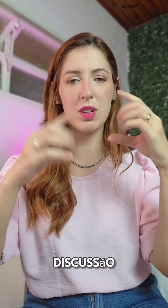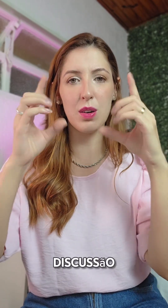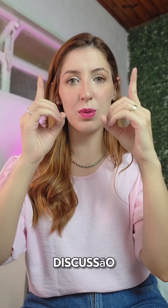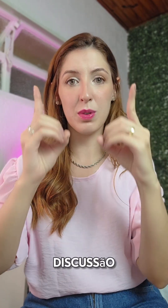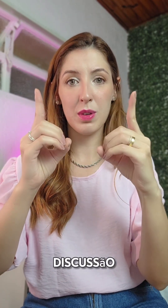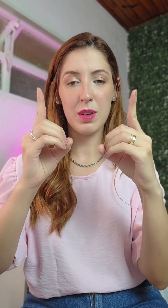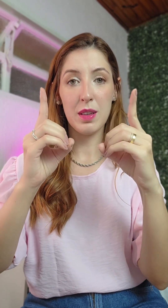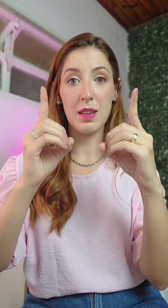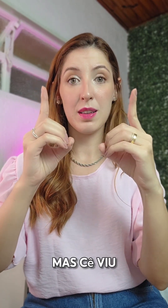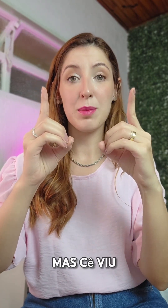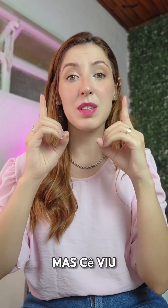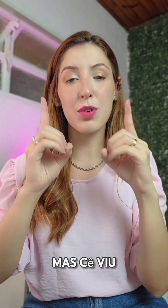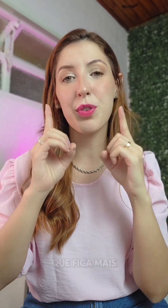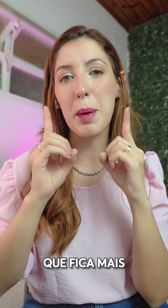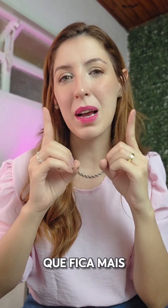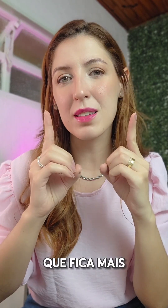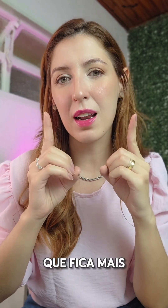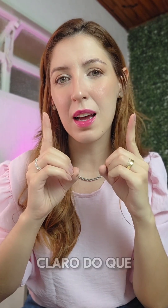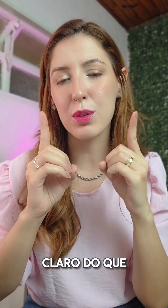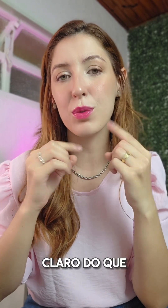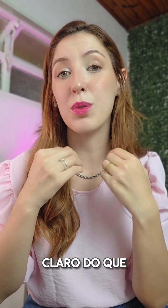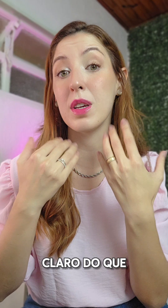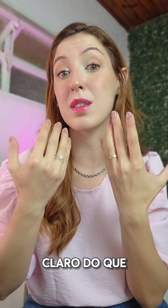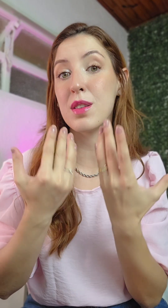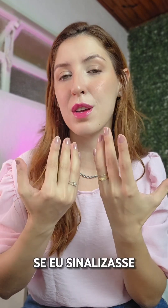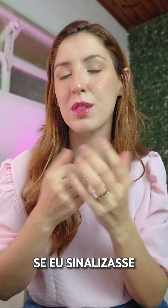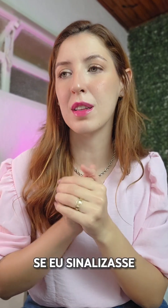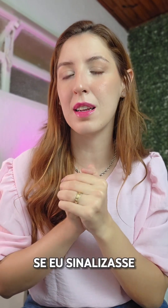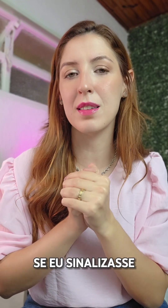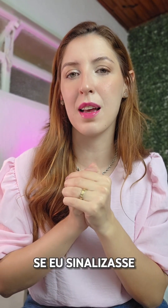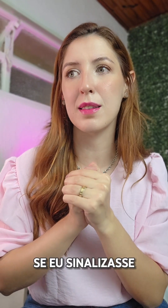discussão. Mas você viu que fica mais claro do que se eu sinalizasse